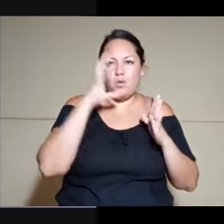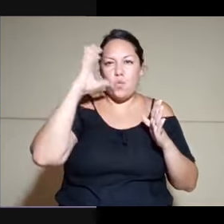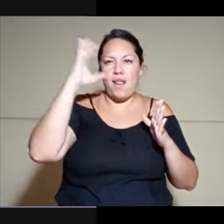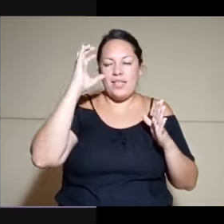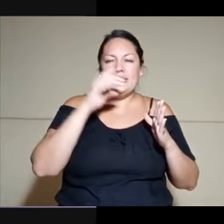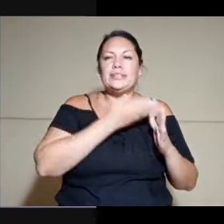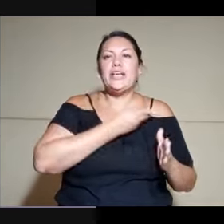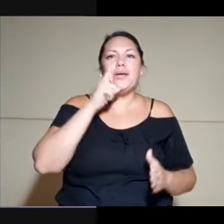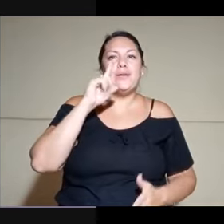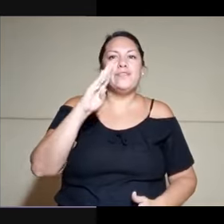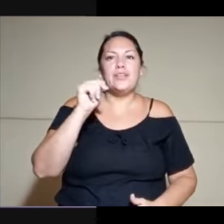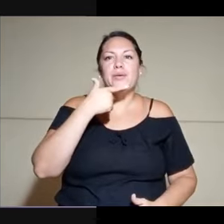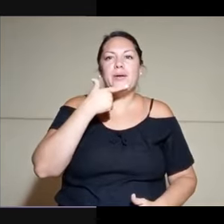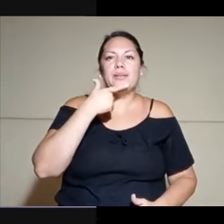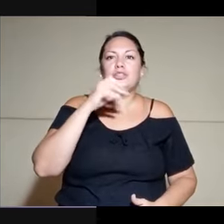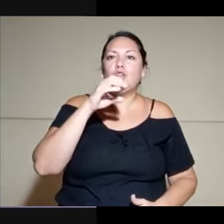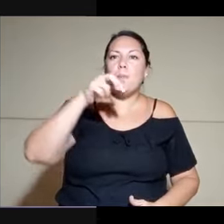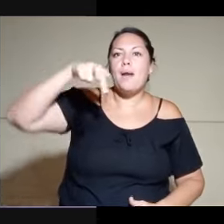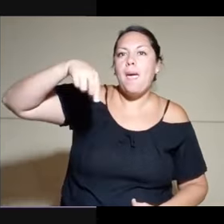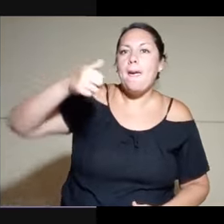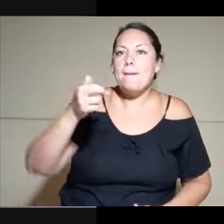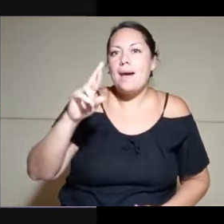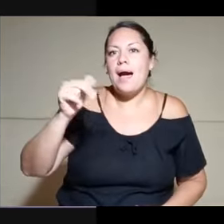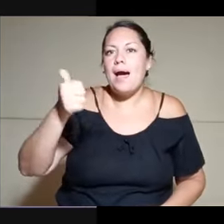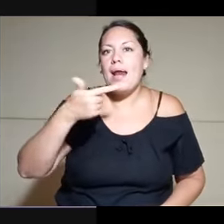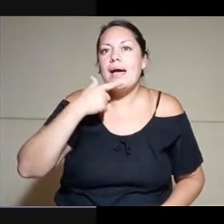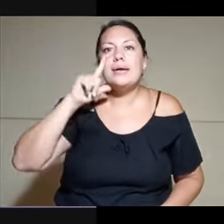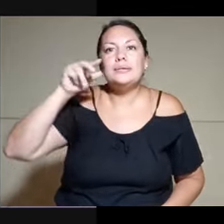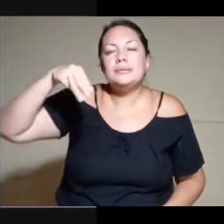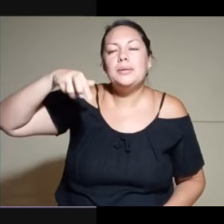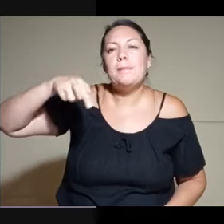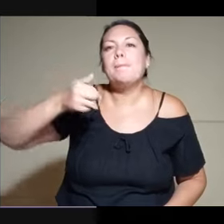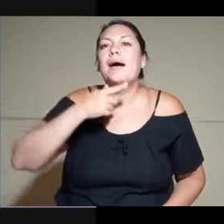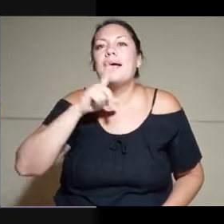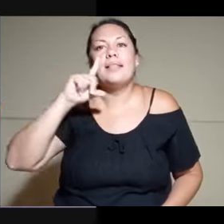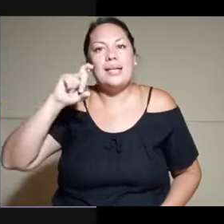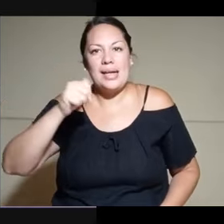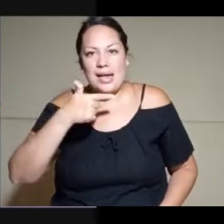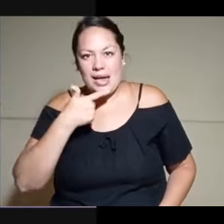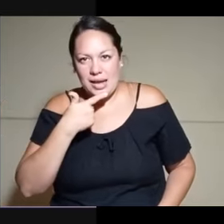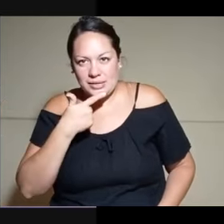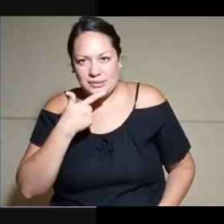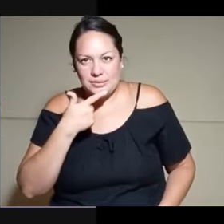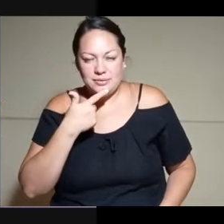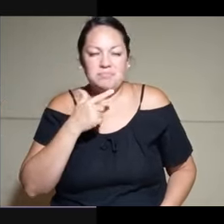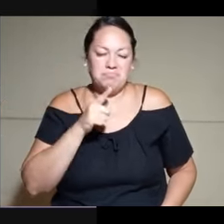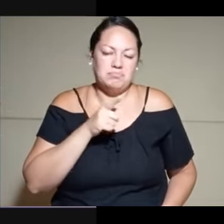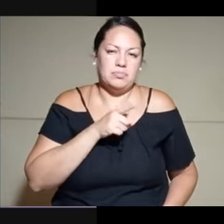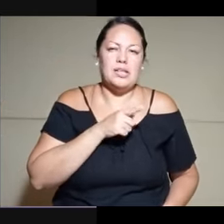pero tiene unas fibras, y esto anótenlo, tiene unas fibras que se llaman fibras